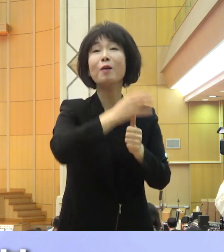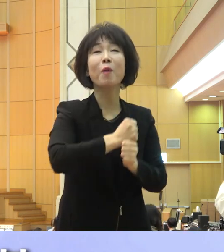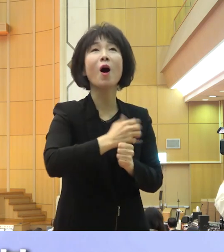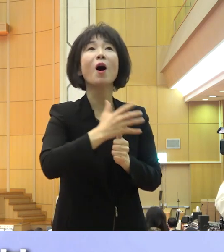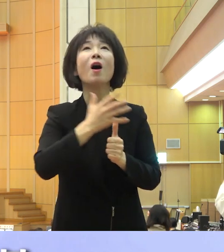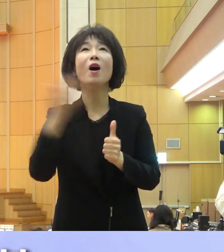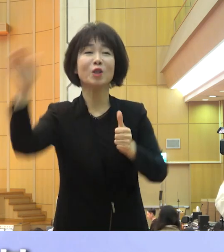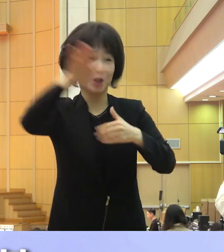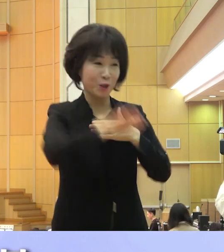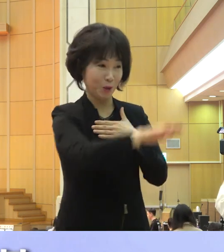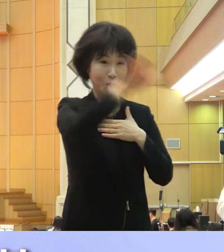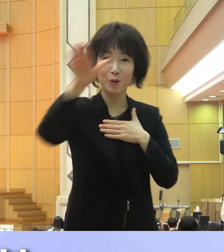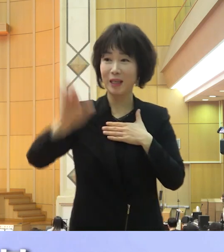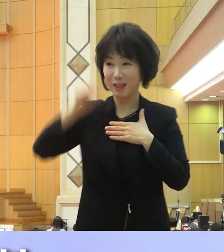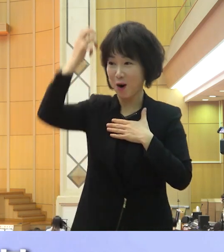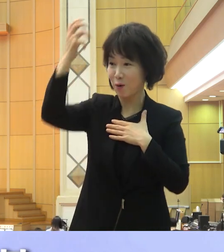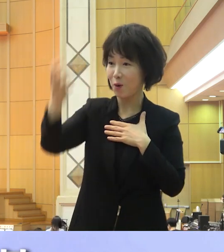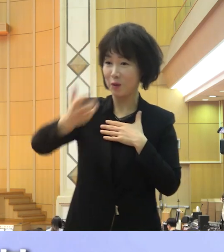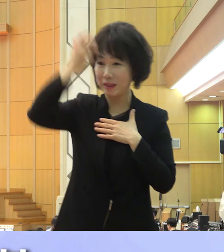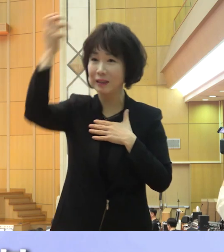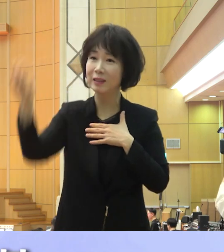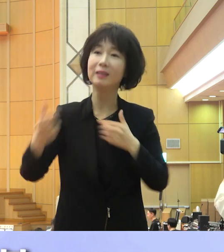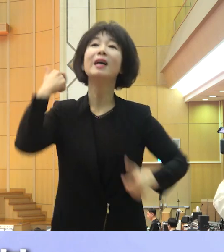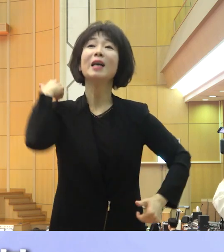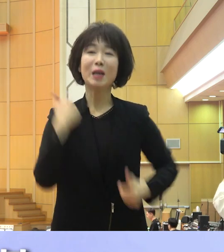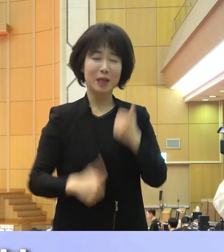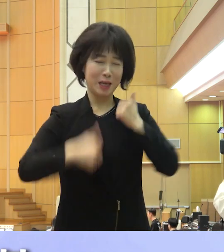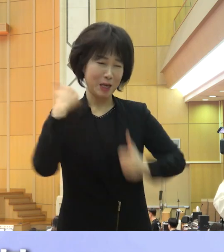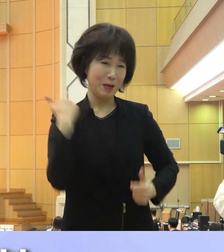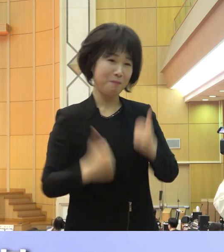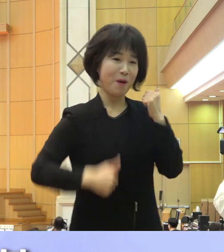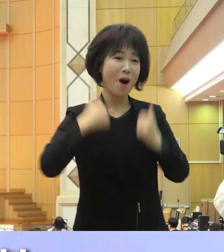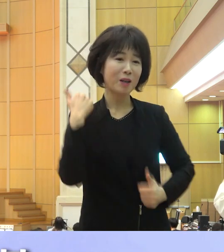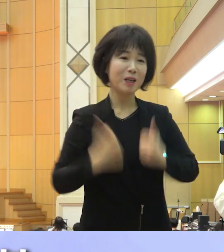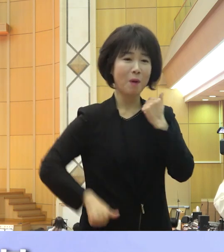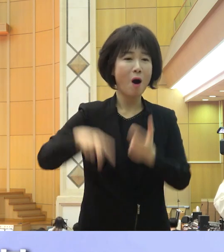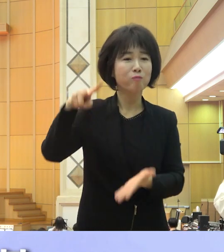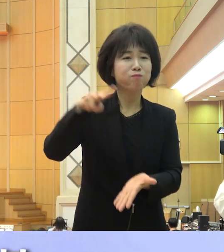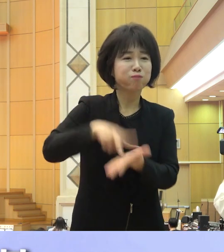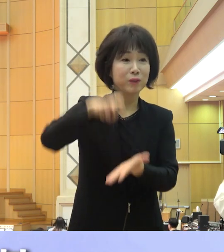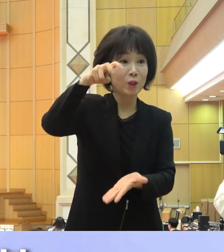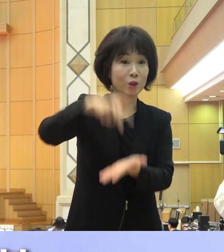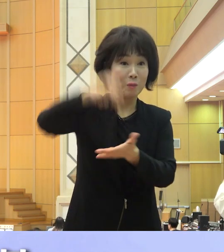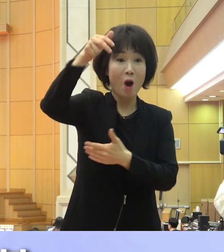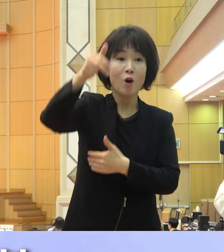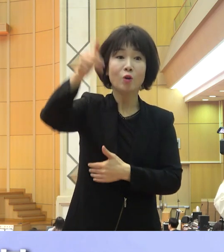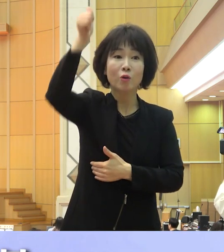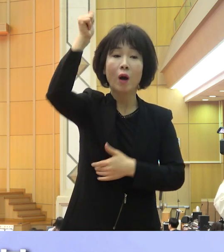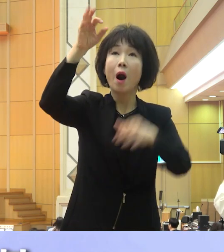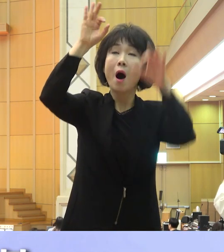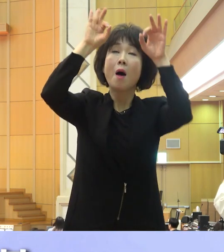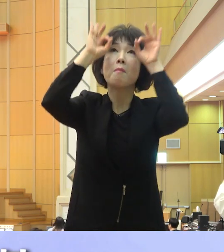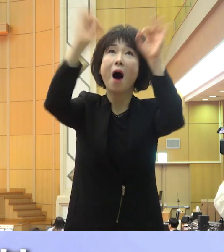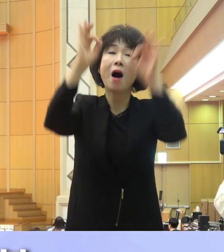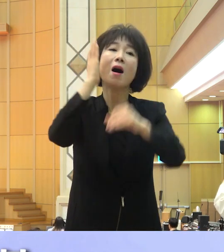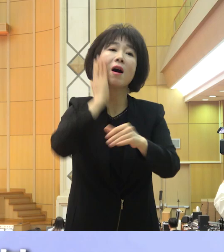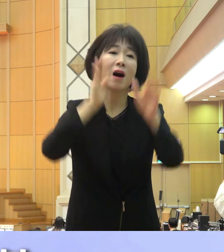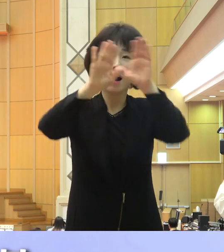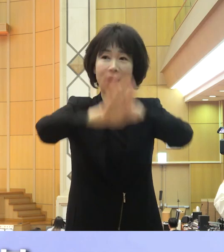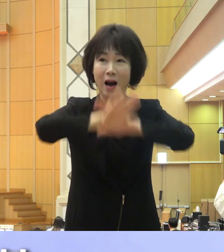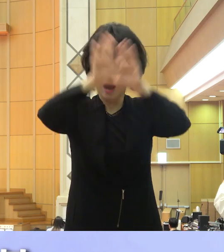죄악 벗은 우리 영혼은 기뻐 뛰며 주를